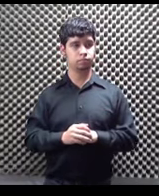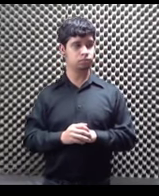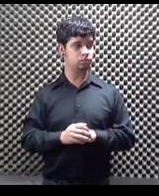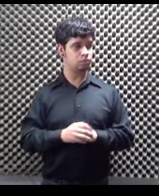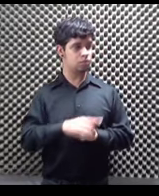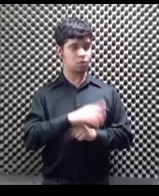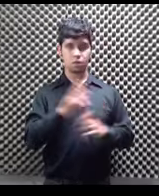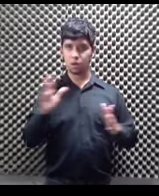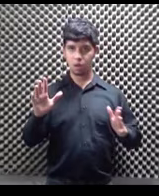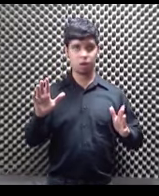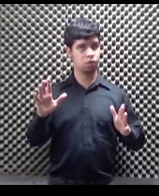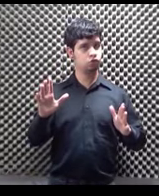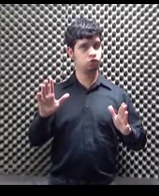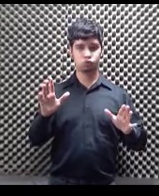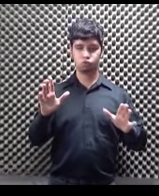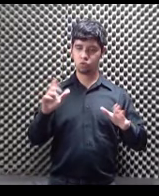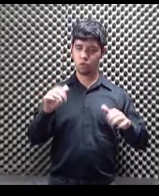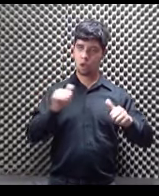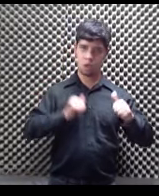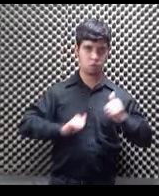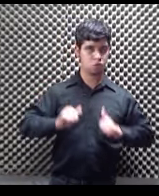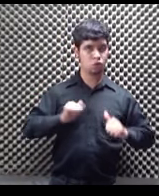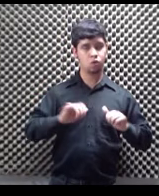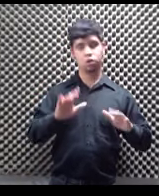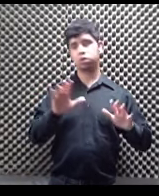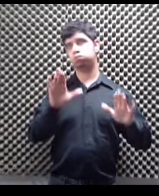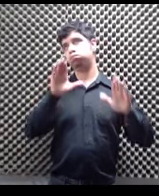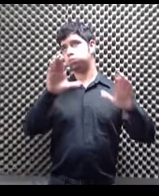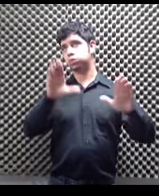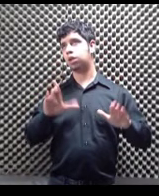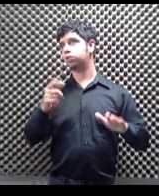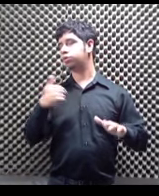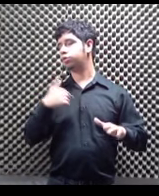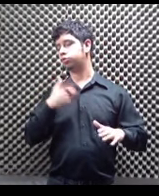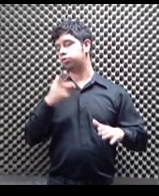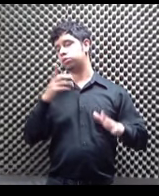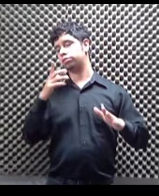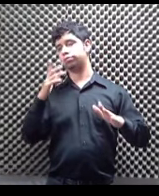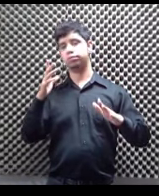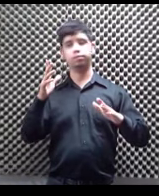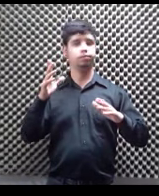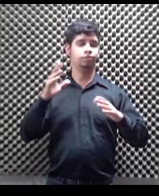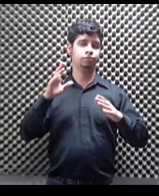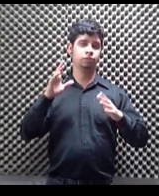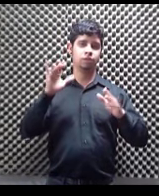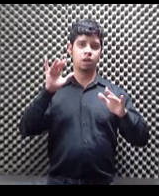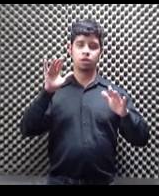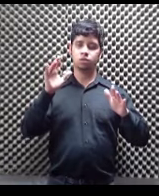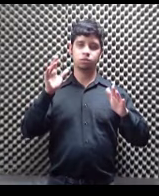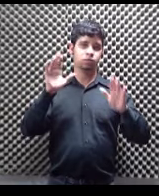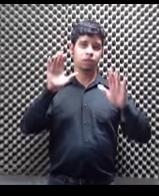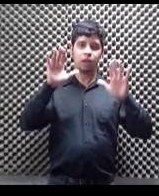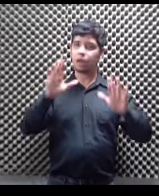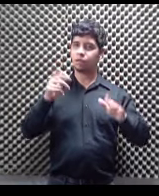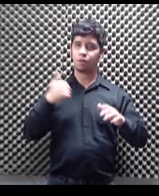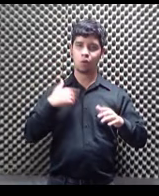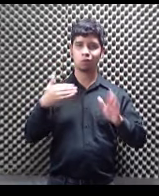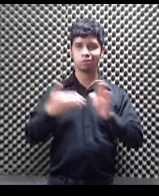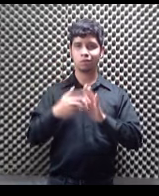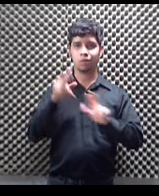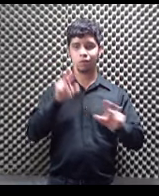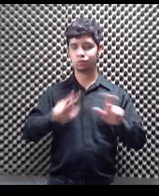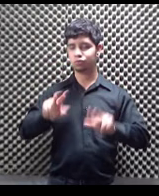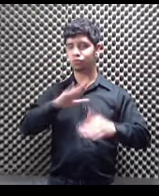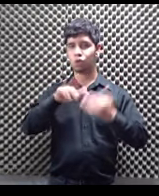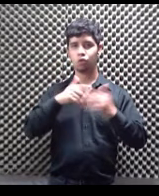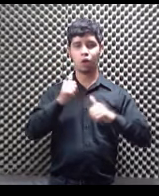Es un elenco de lujo, de verdad, sí. Estoy encantado con el elenco, además yo tenía varias